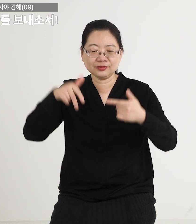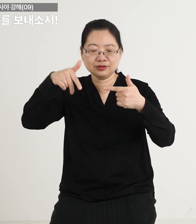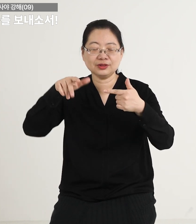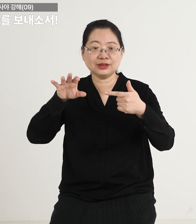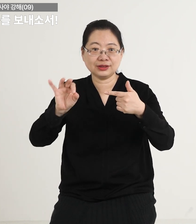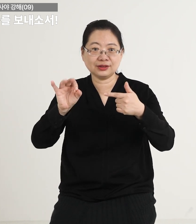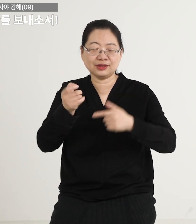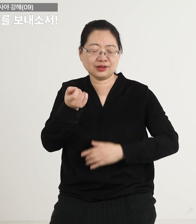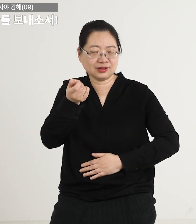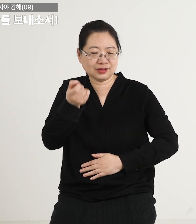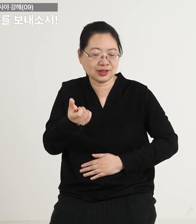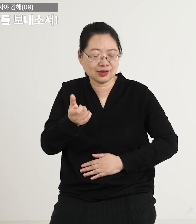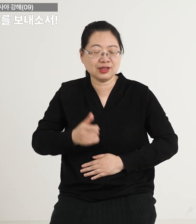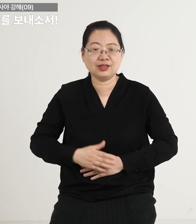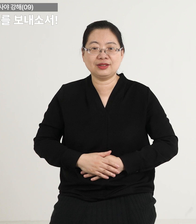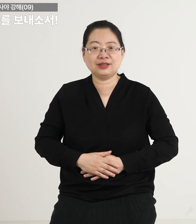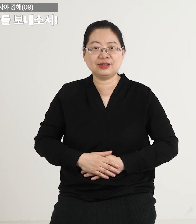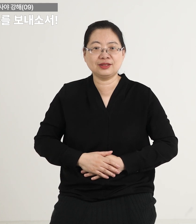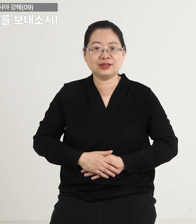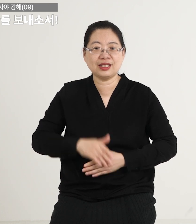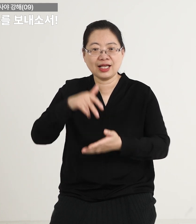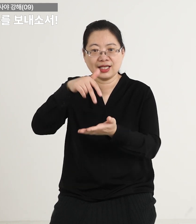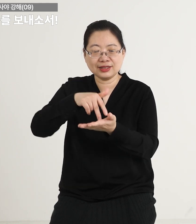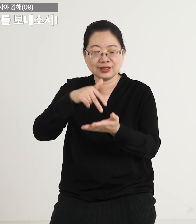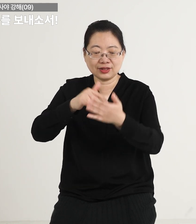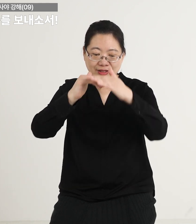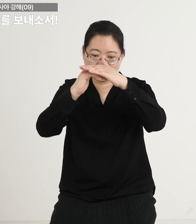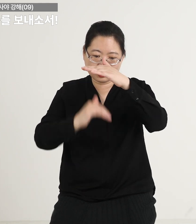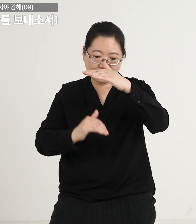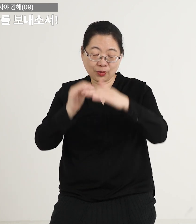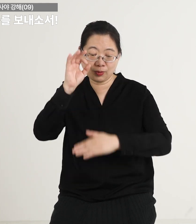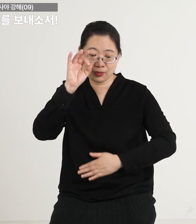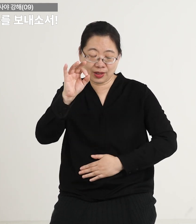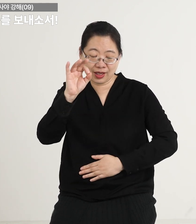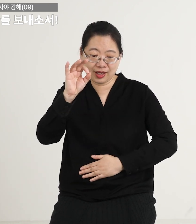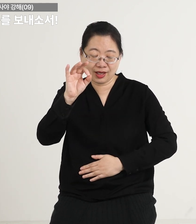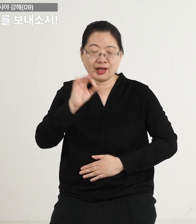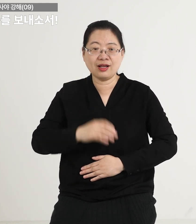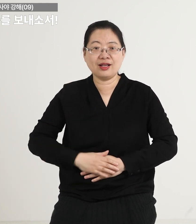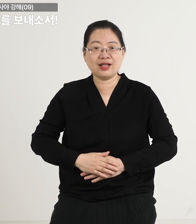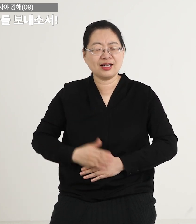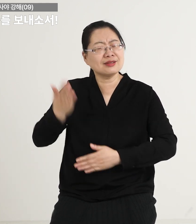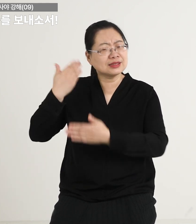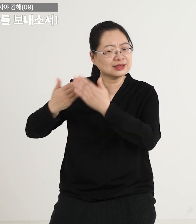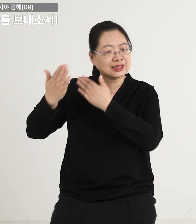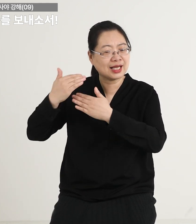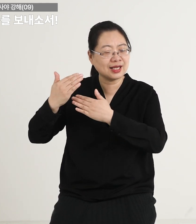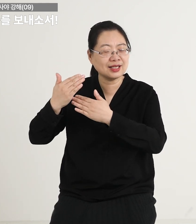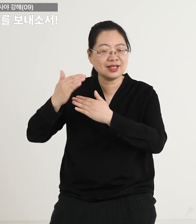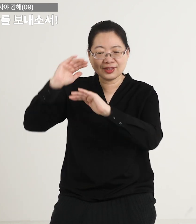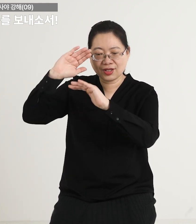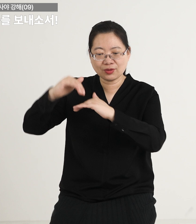6장은 조금 맥락상 그 연결고리에서 이해를 해야 됩니다. 왜냐하면